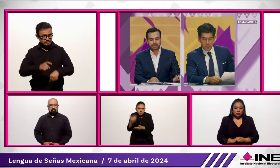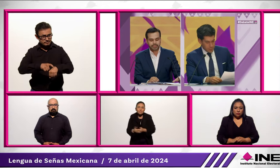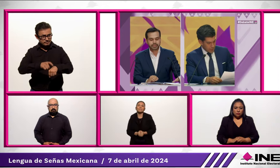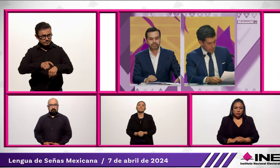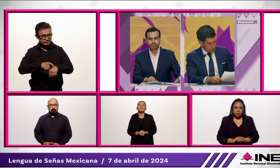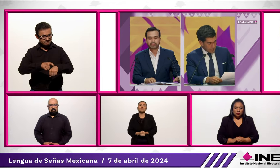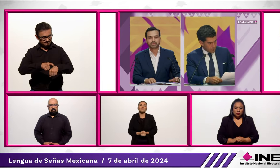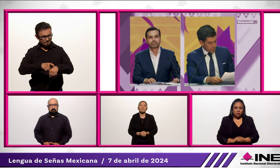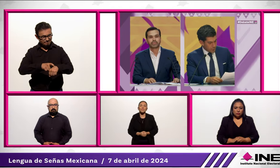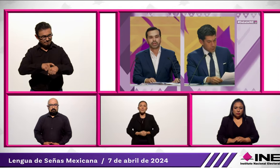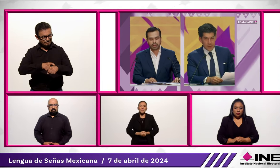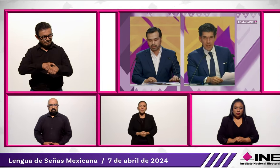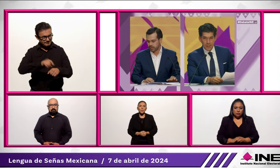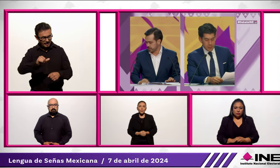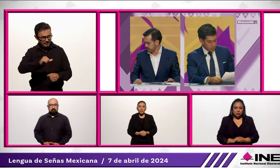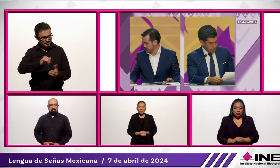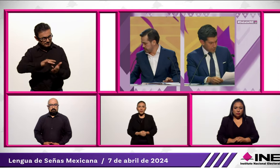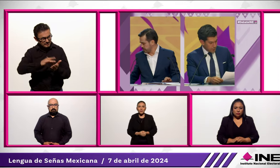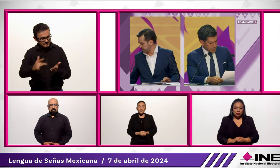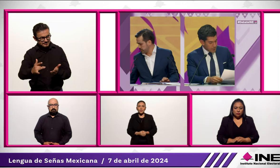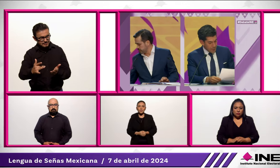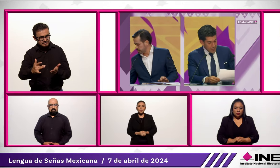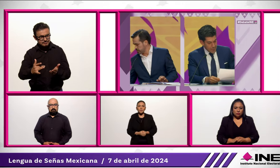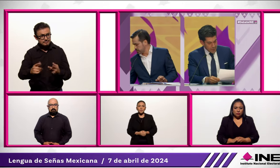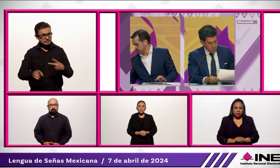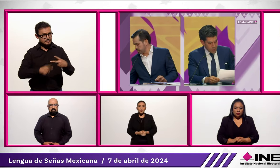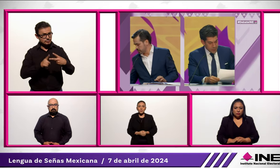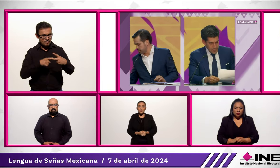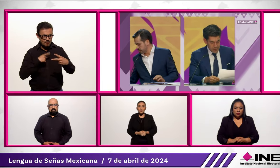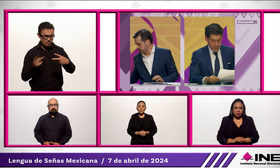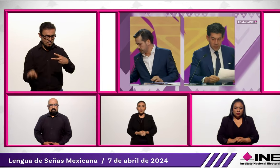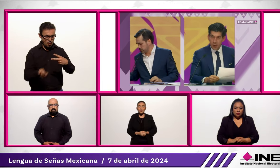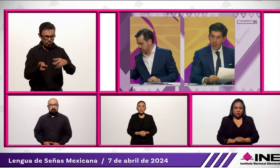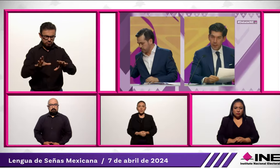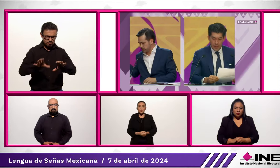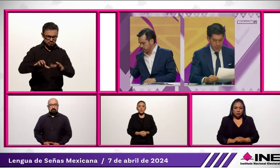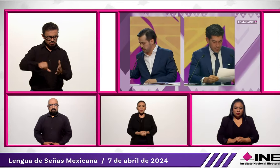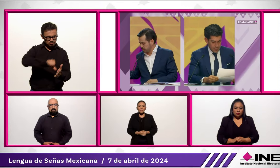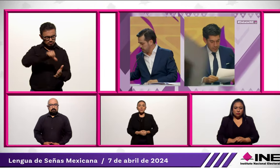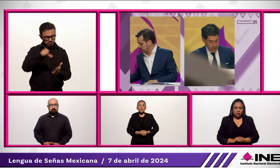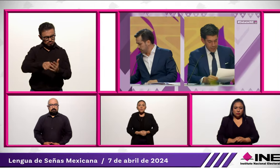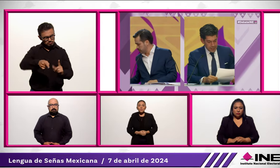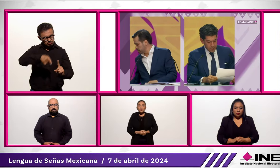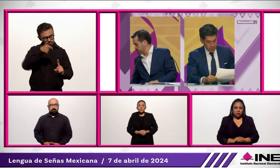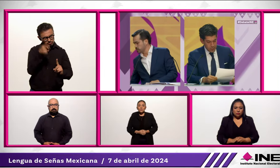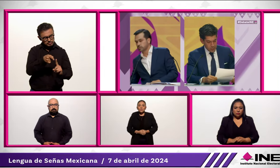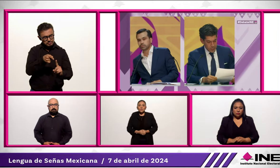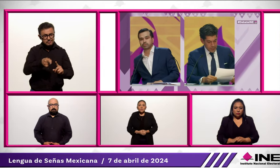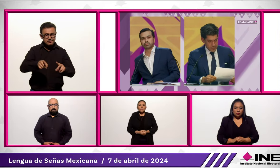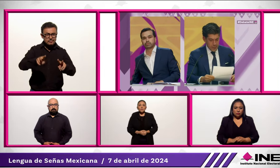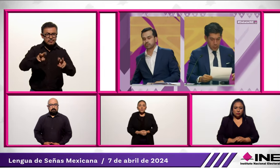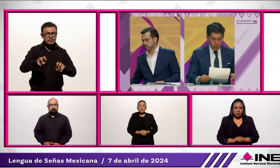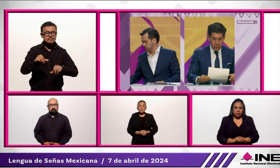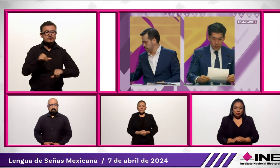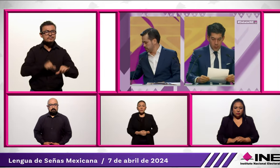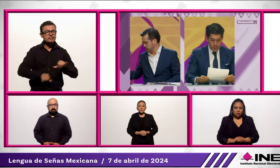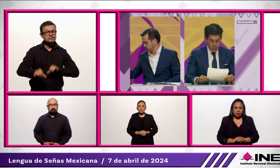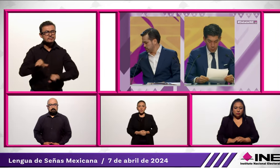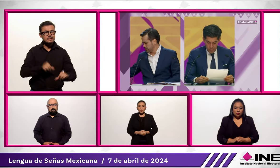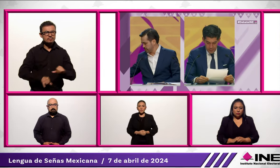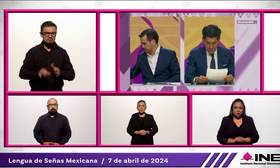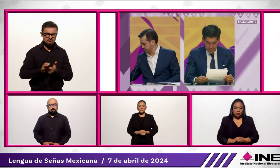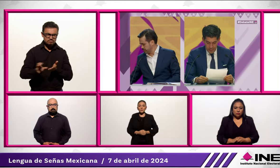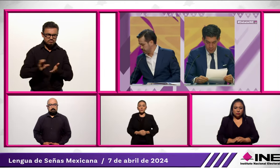Maínez, gracias, muchas gracias. Segunda pregunta, está del centro del país. La inversión en ciencia es fundamental para el desarrollo de los países. De acuerdo con